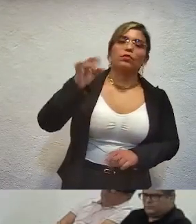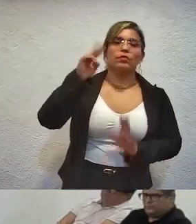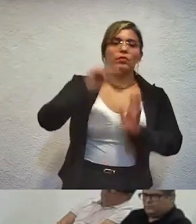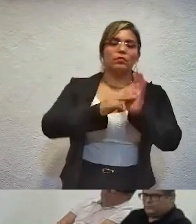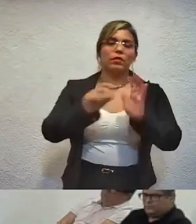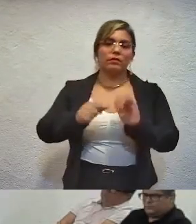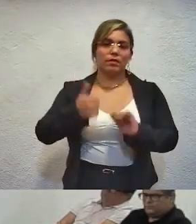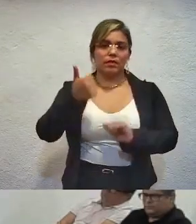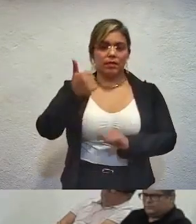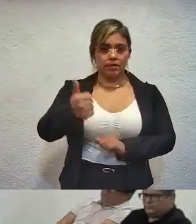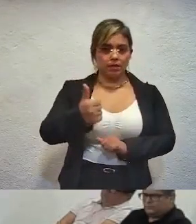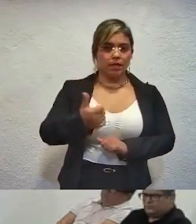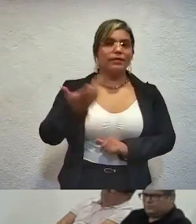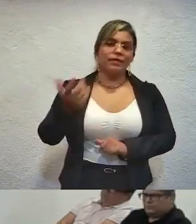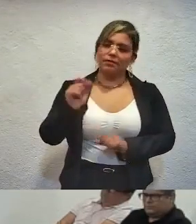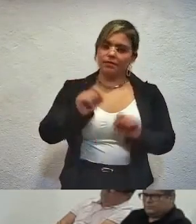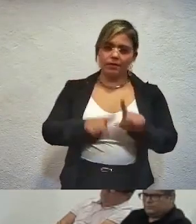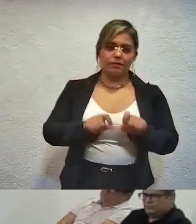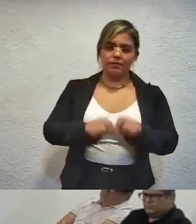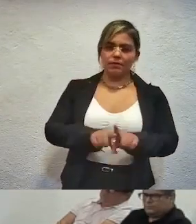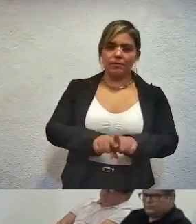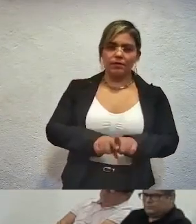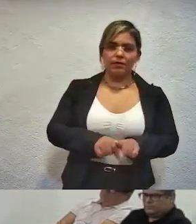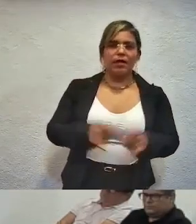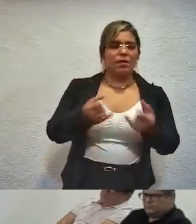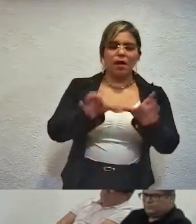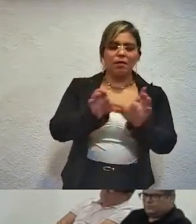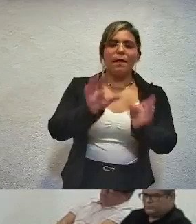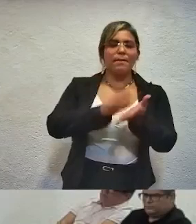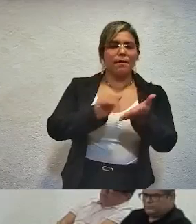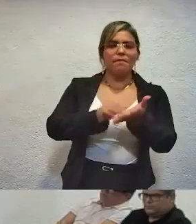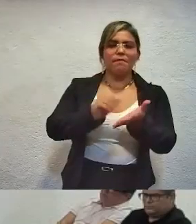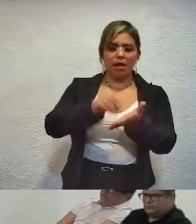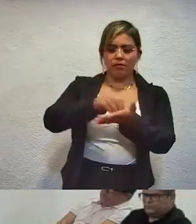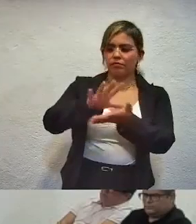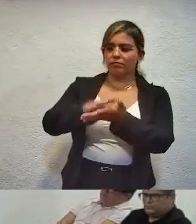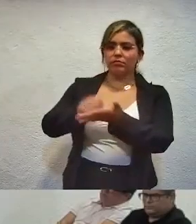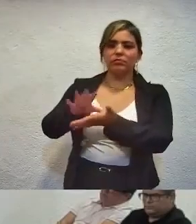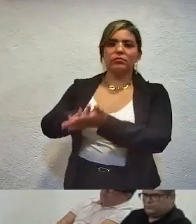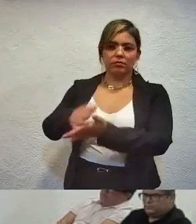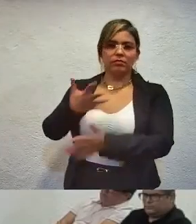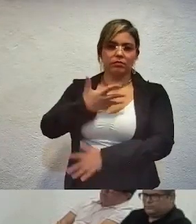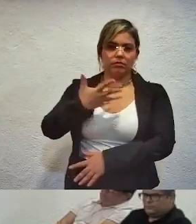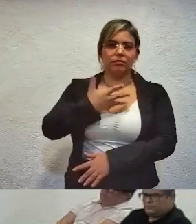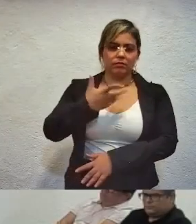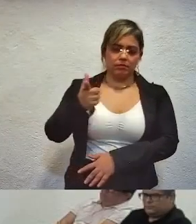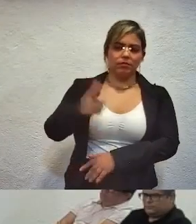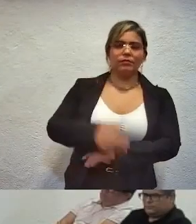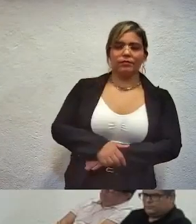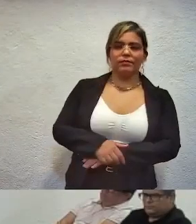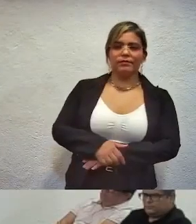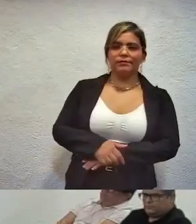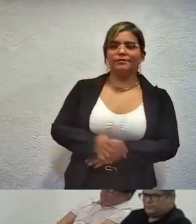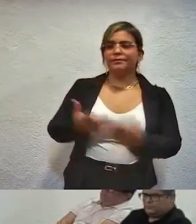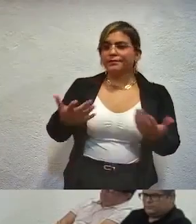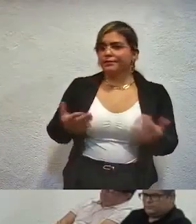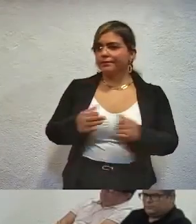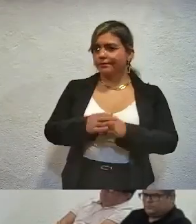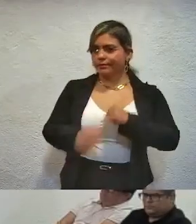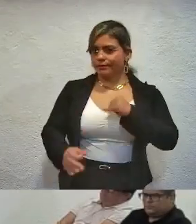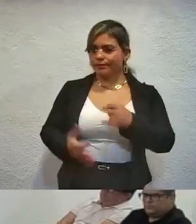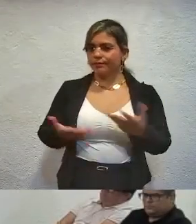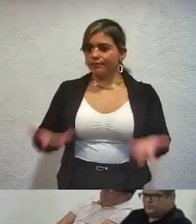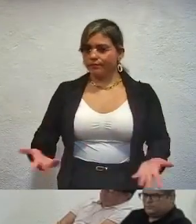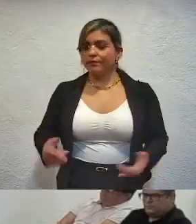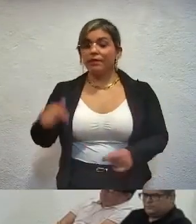liga electrónica denunciada, así como en las demás constancias que obran en el expediente. En consecuencia, atendiendo a la